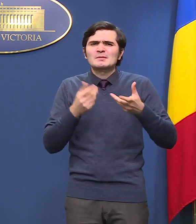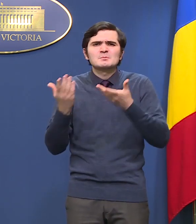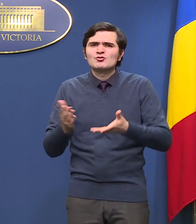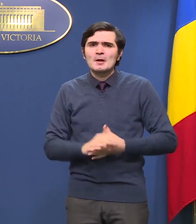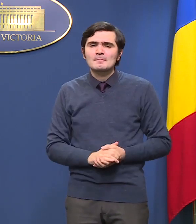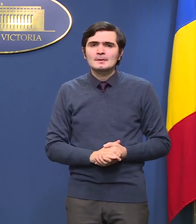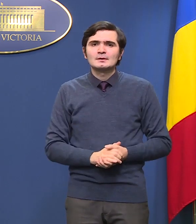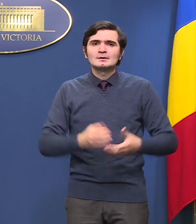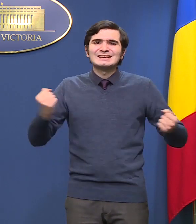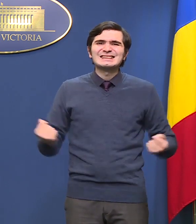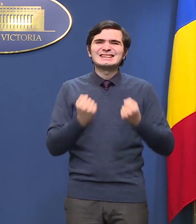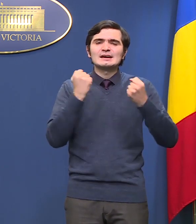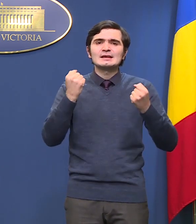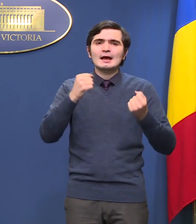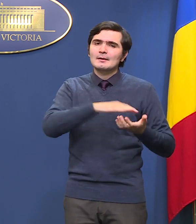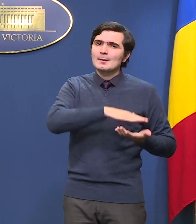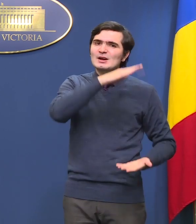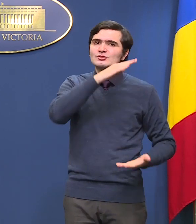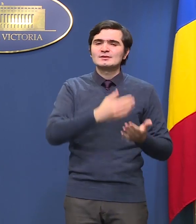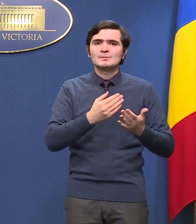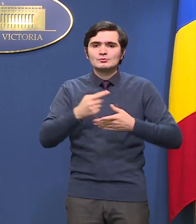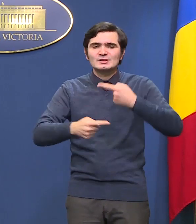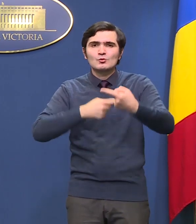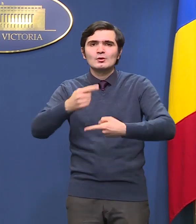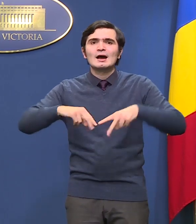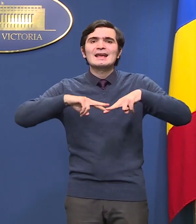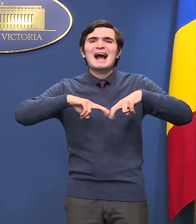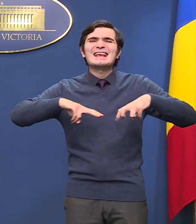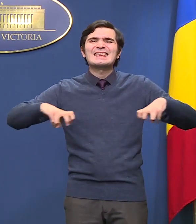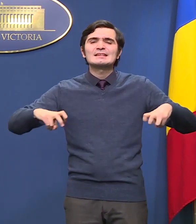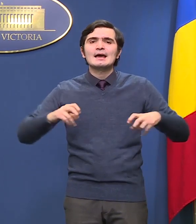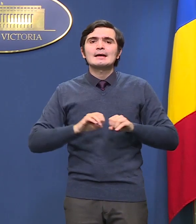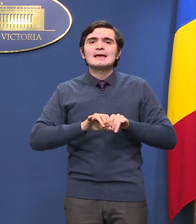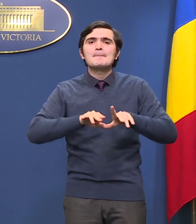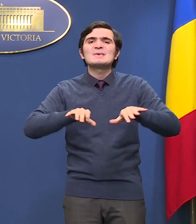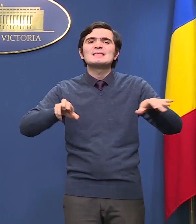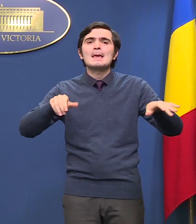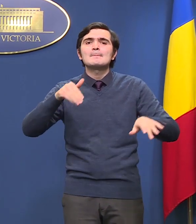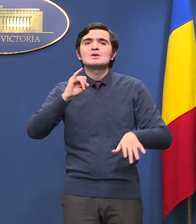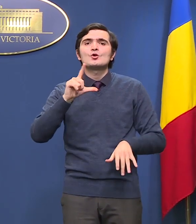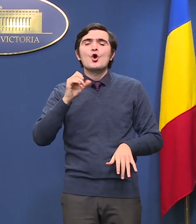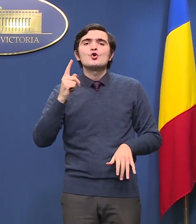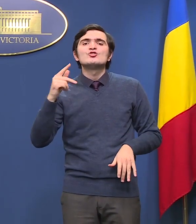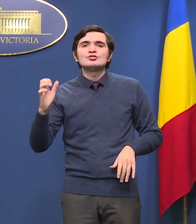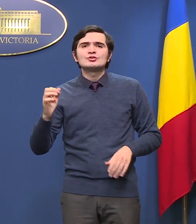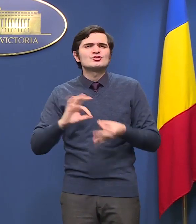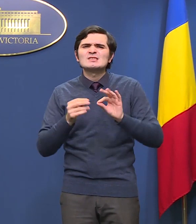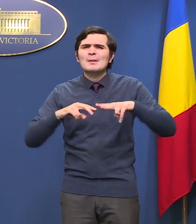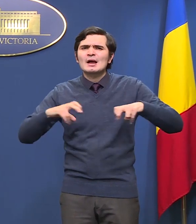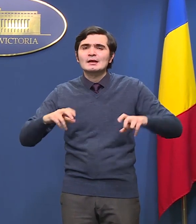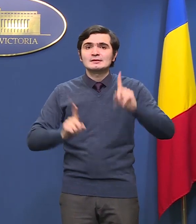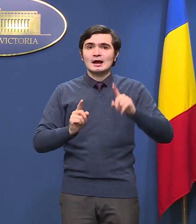întărirea capacității de derulare a anchetelor epidemiologice. Anchetele epidemiologice, imediat ce se constată o persoană care